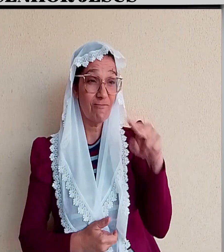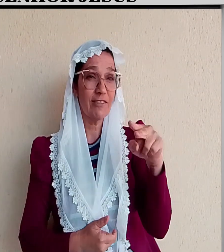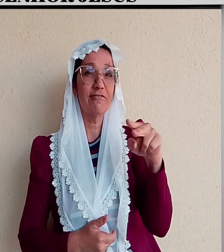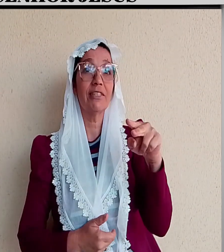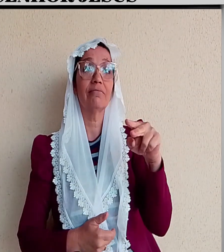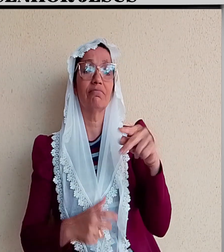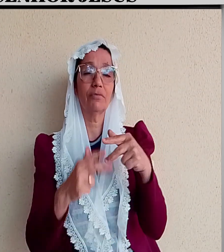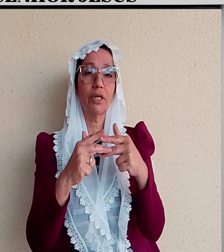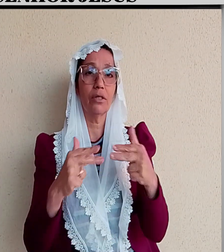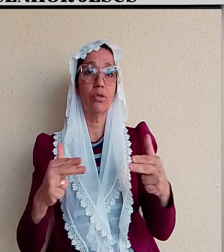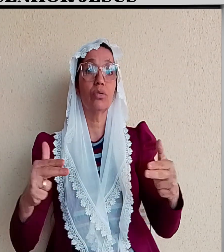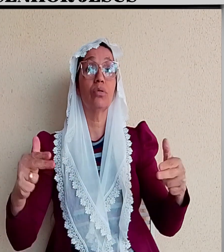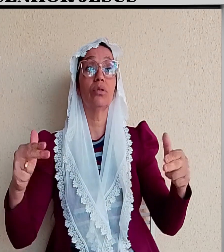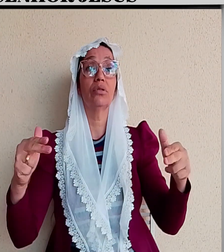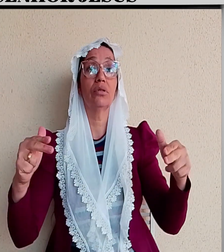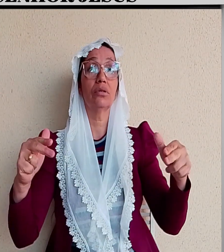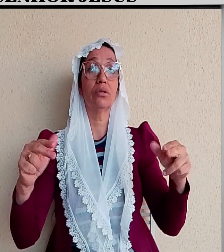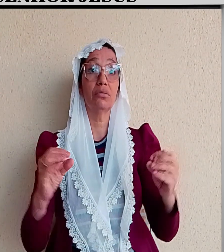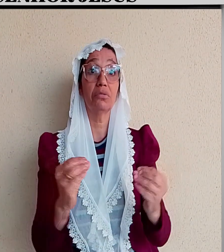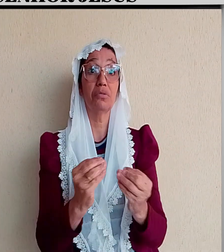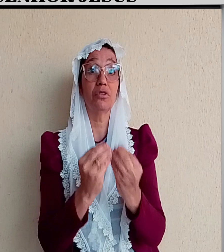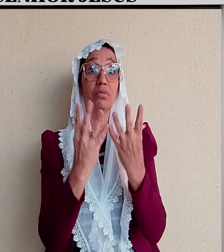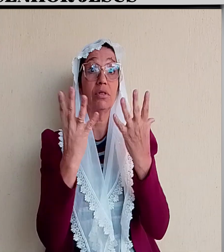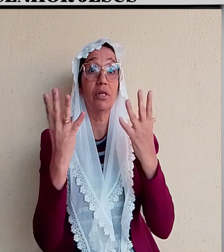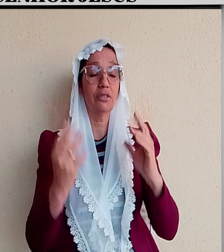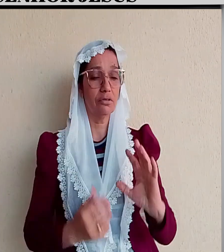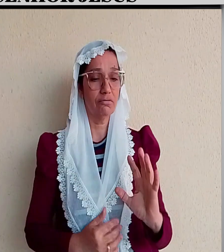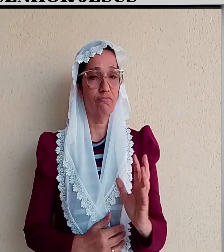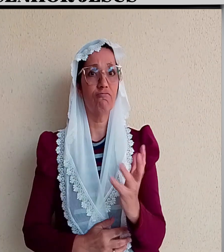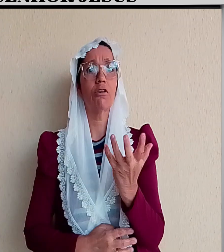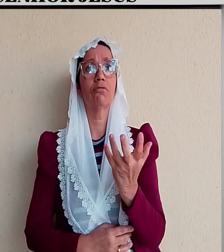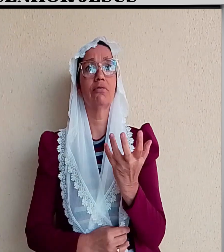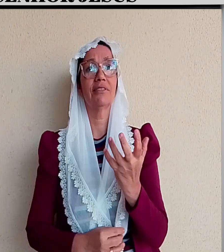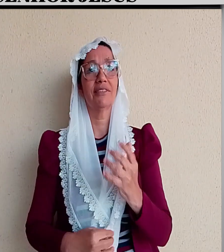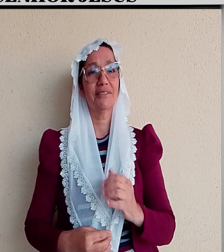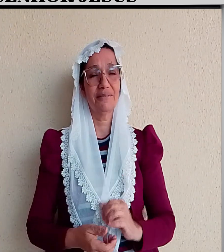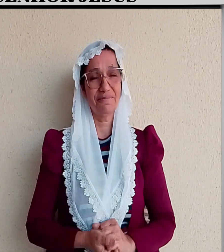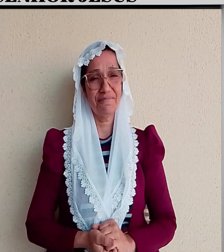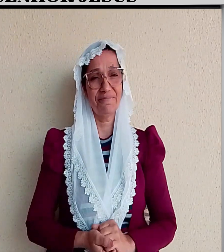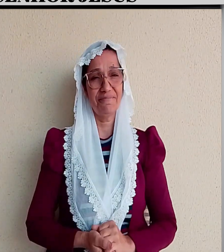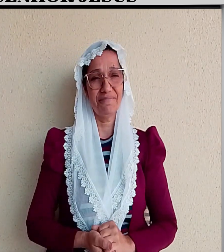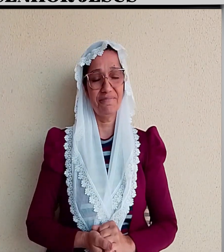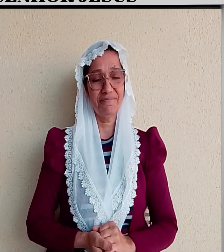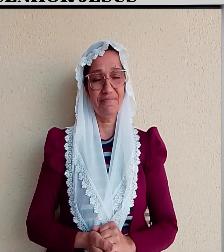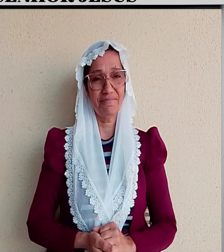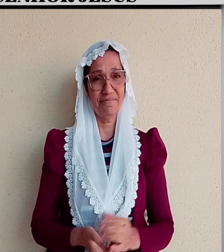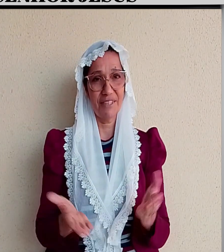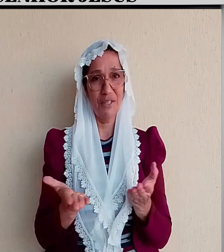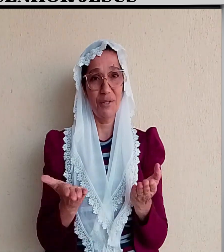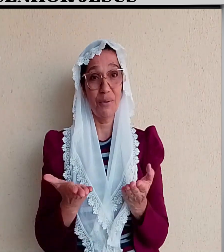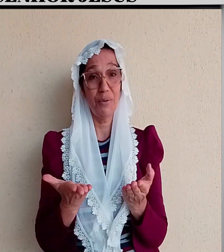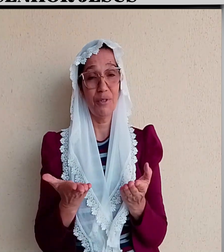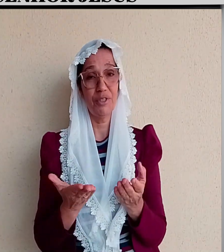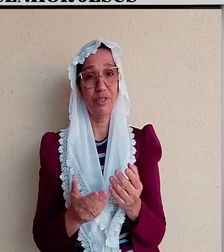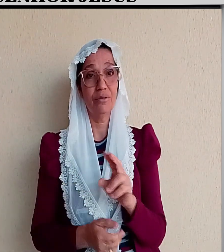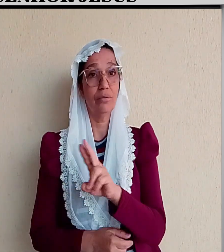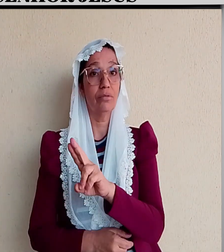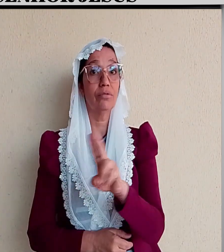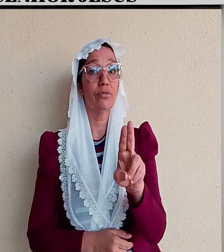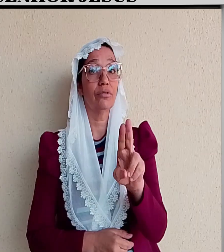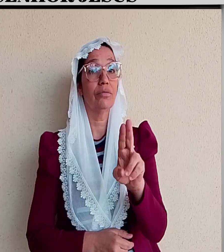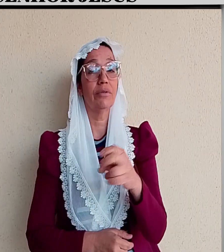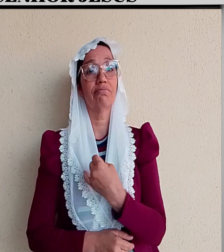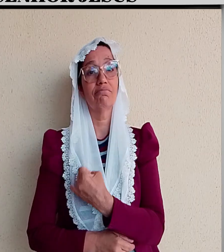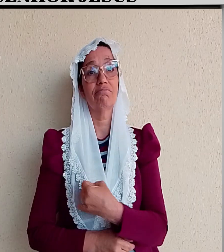mas você vai ver, aleluia, porque eu te chamei de João hoje. Aleluia. Você vai ficar aqui na